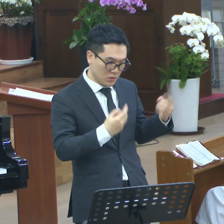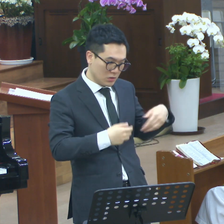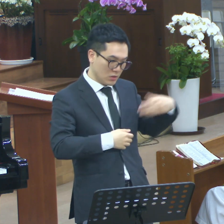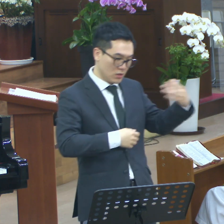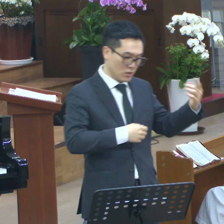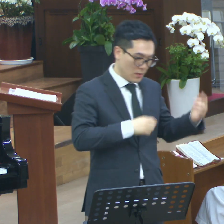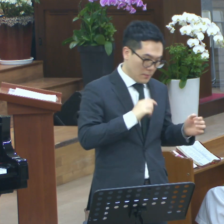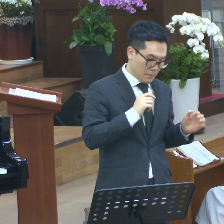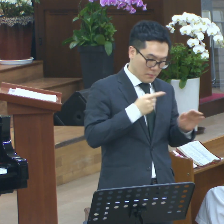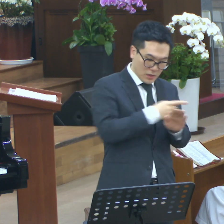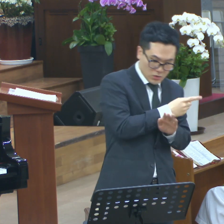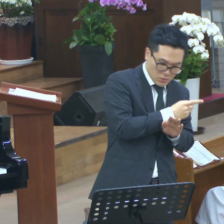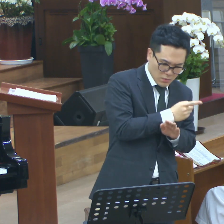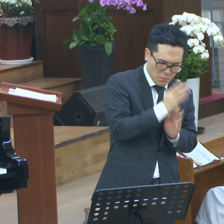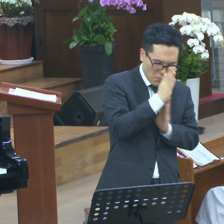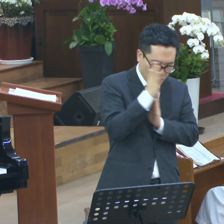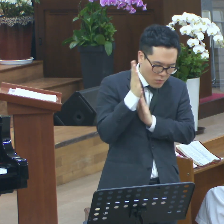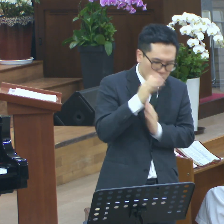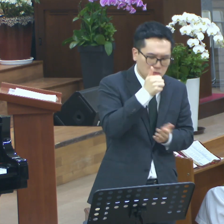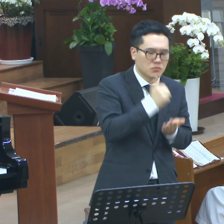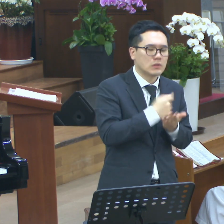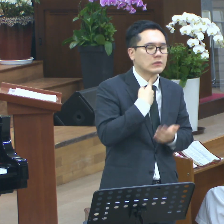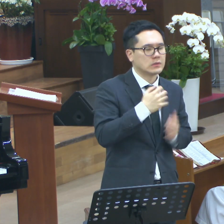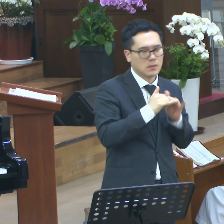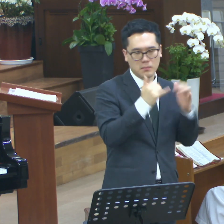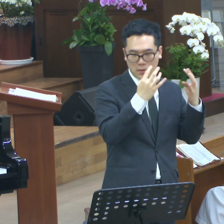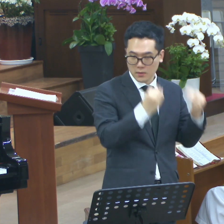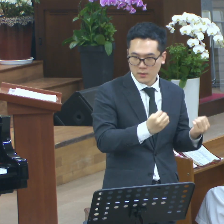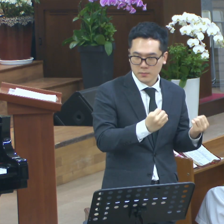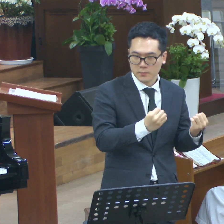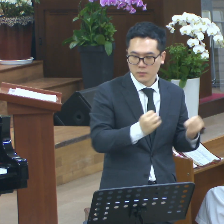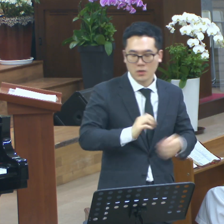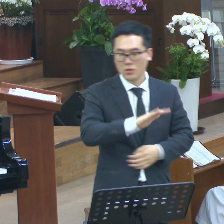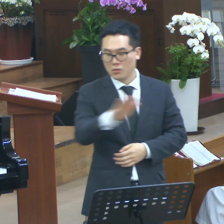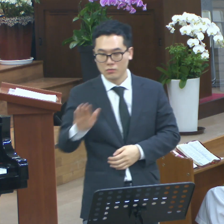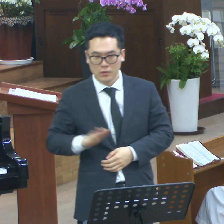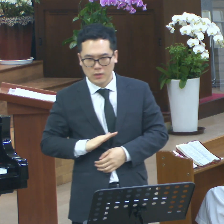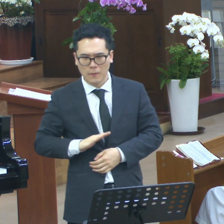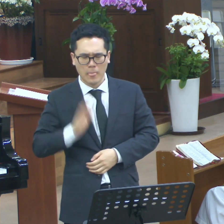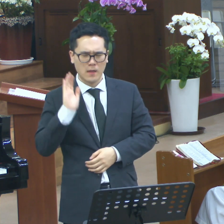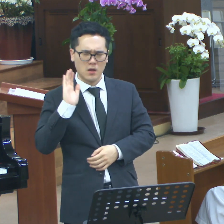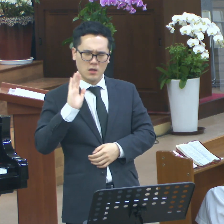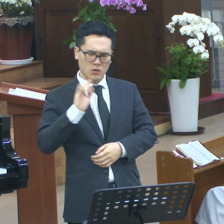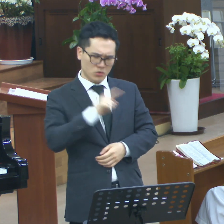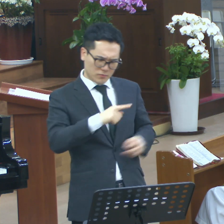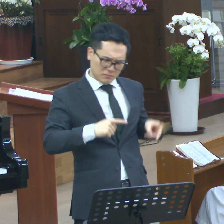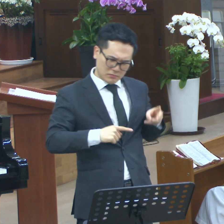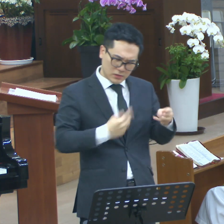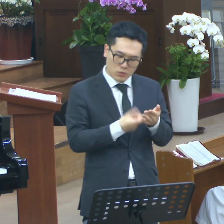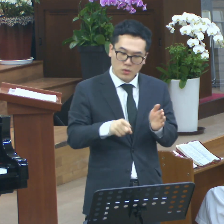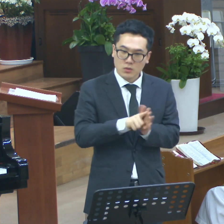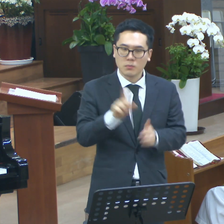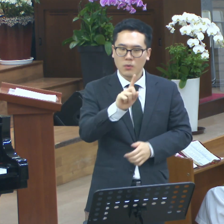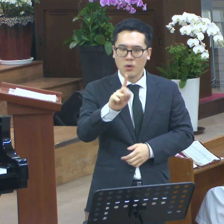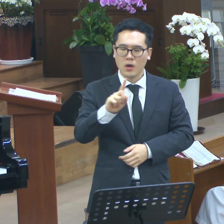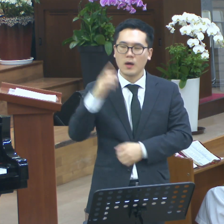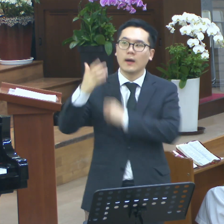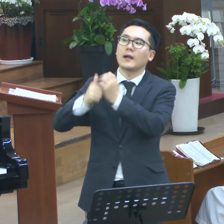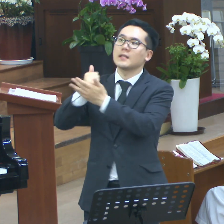가장 효과적인 방법은 하나님 말씀을 지속적으로 보는 거예요. 어떻게 지금 여러분 교회 나오실 때